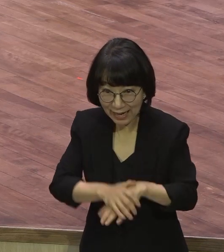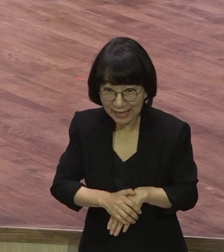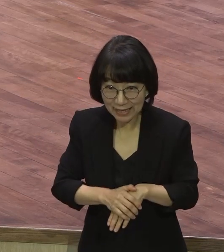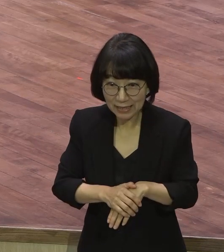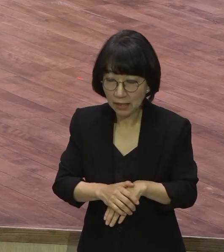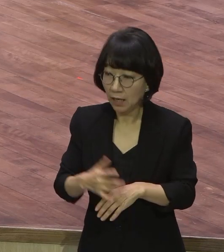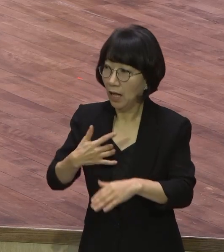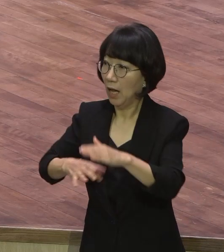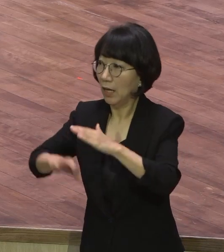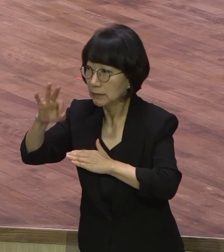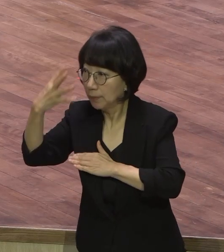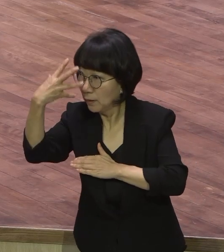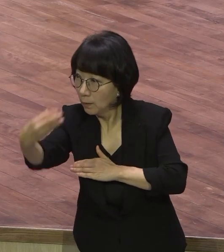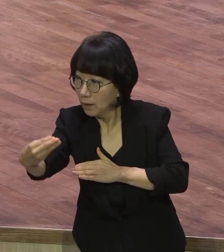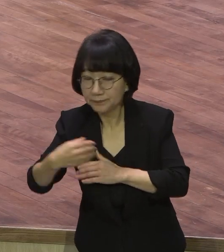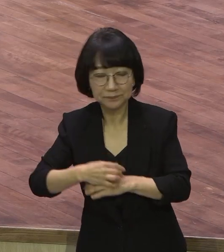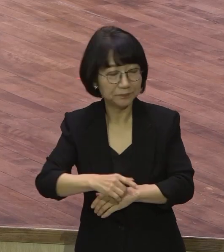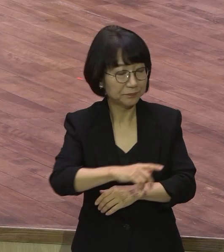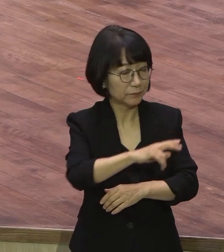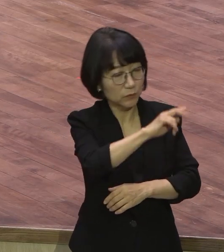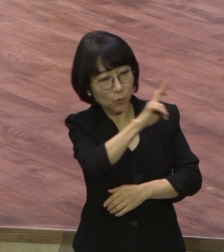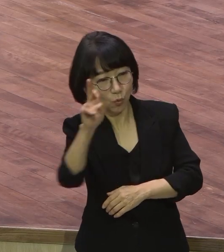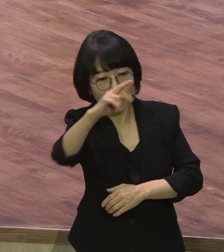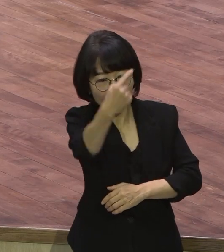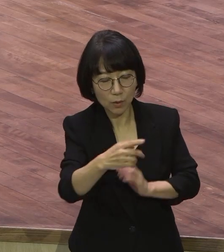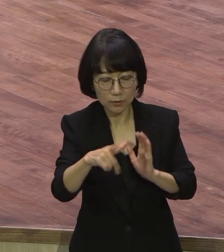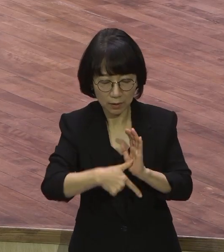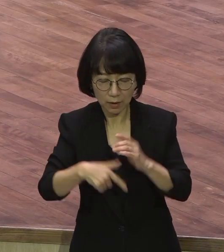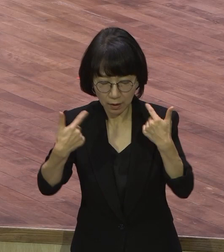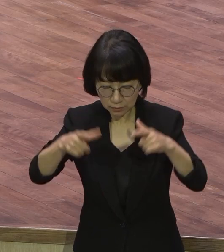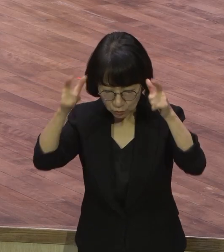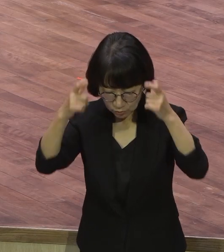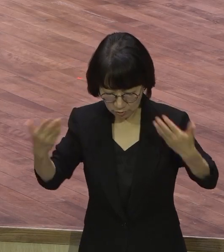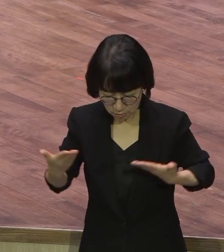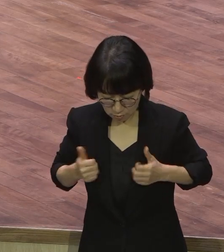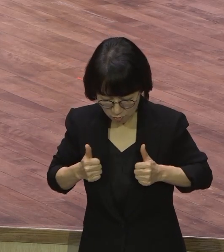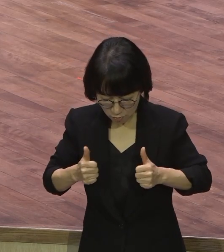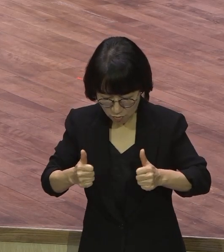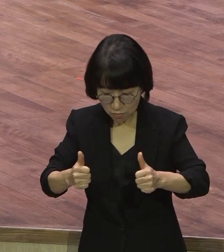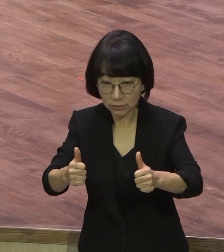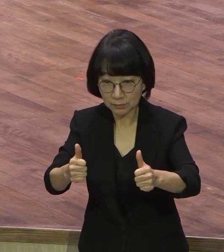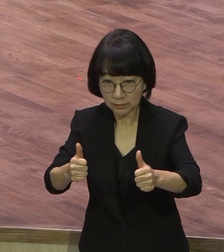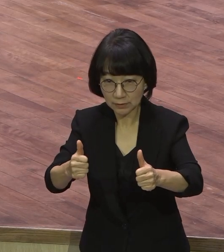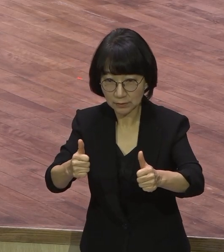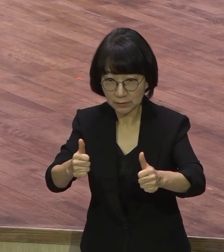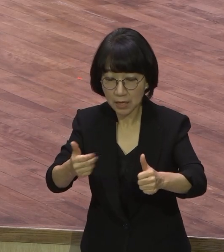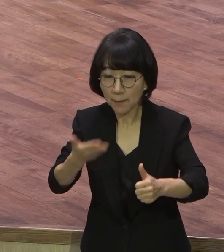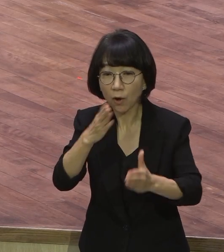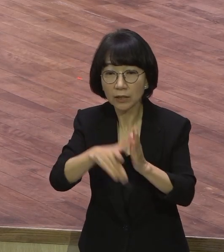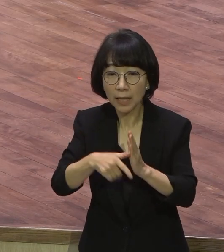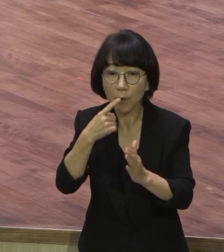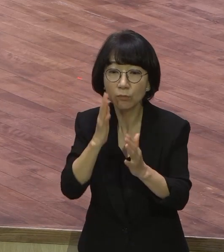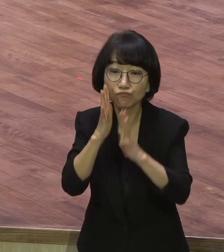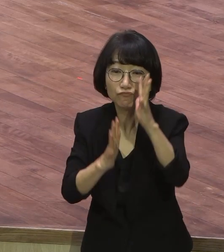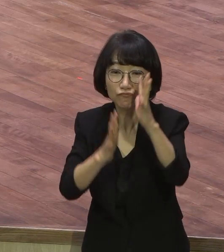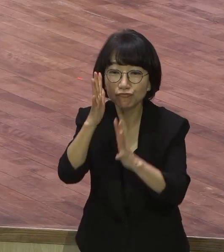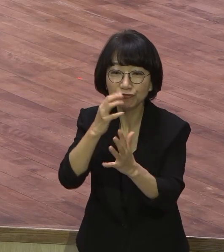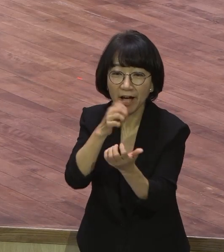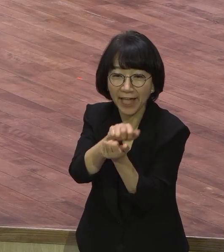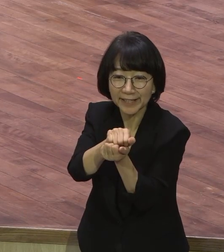있어요. 이야 참 매력있다 저 소 먹기는 뭘 먹어요? 집만 먹어요.